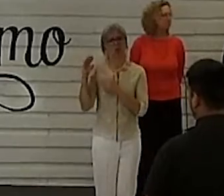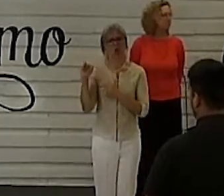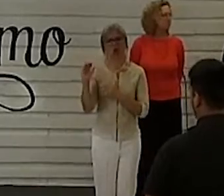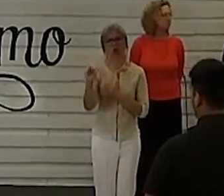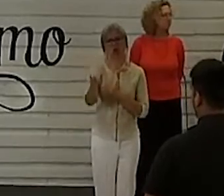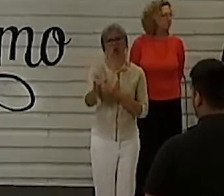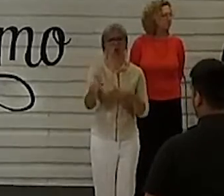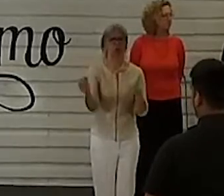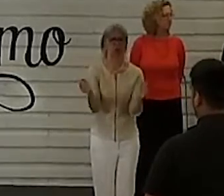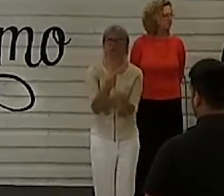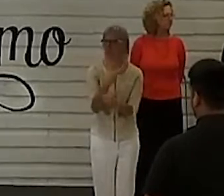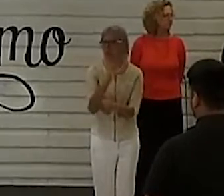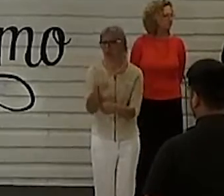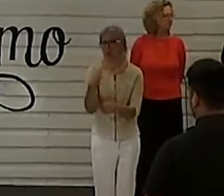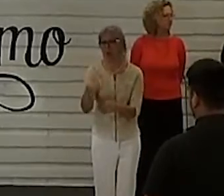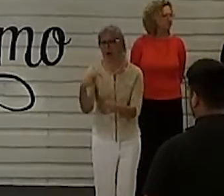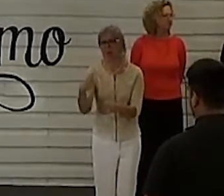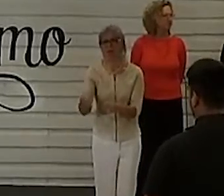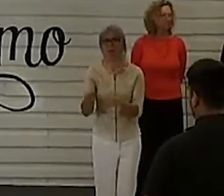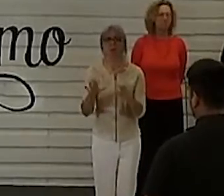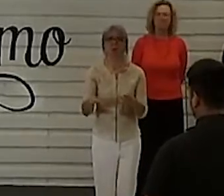Dobbiamo vivere per Cristo,